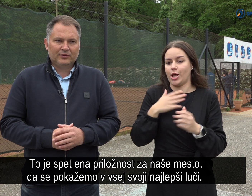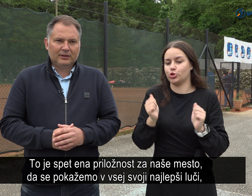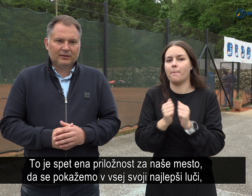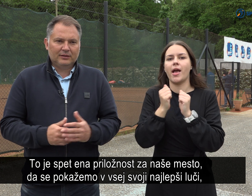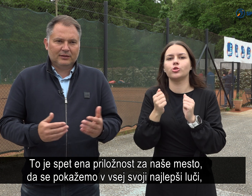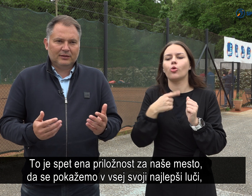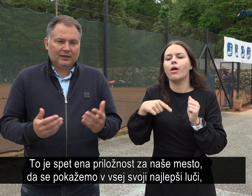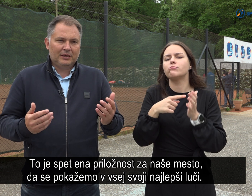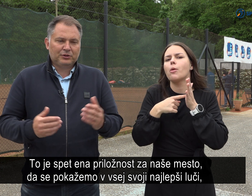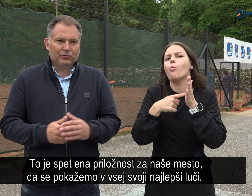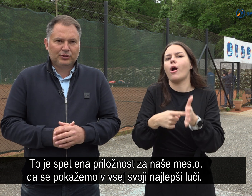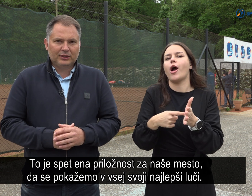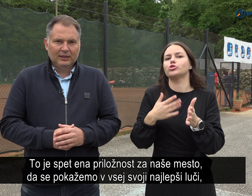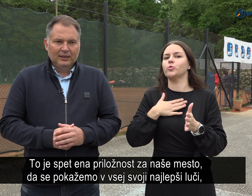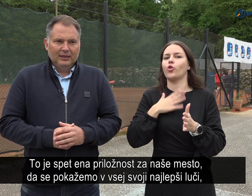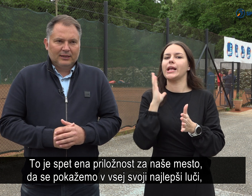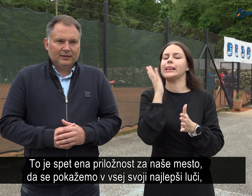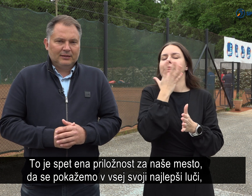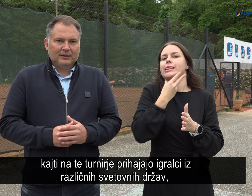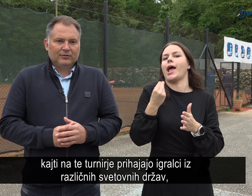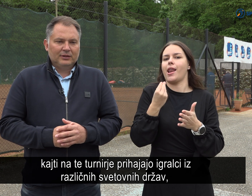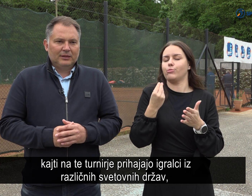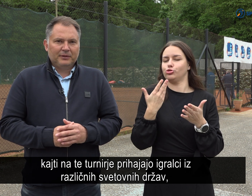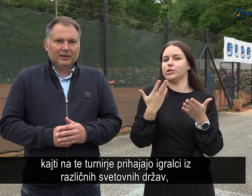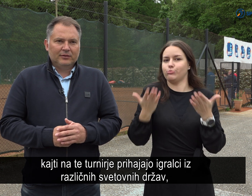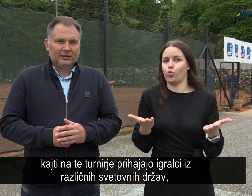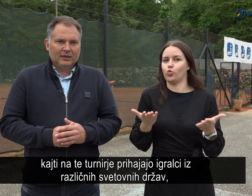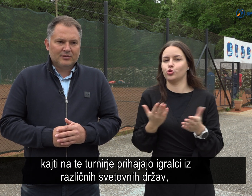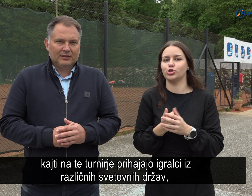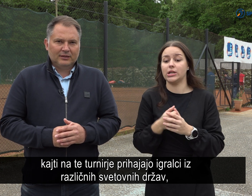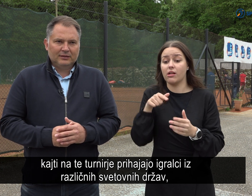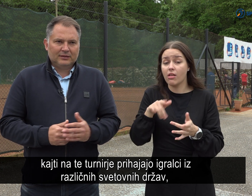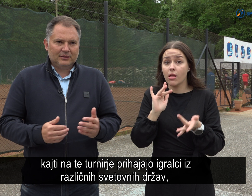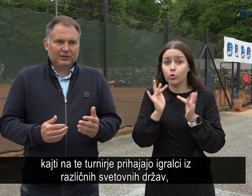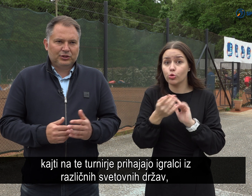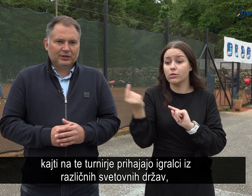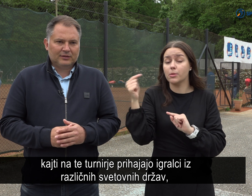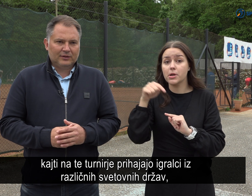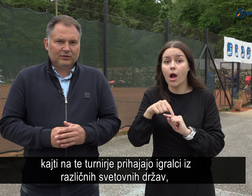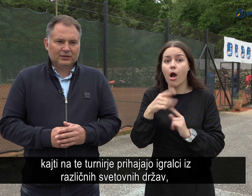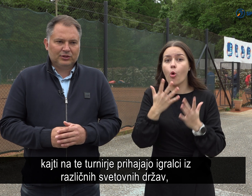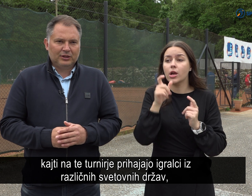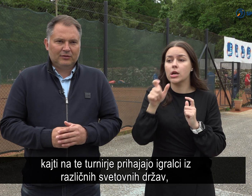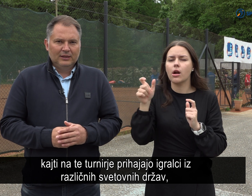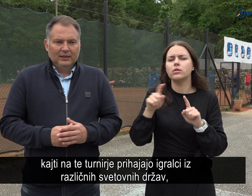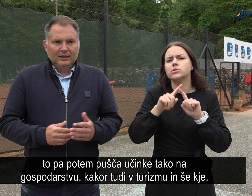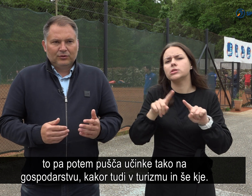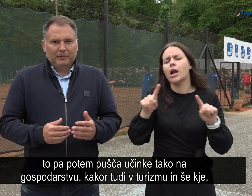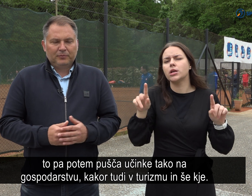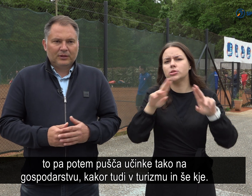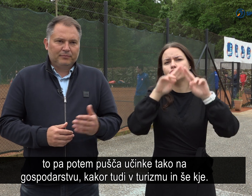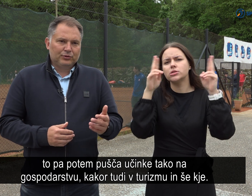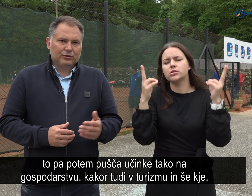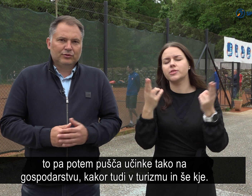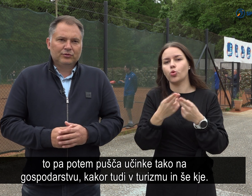vsej svoji najlepši luči, kajti na te turnirje prihajajo igralci iz različnih svetovnih držav. To